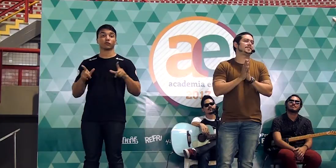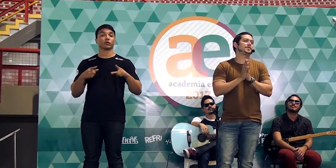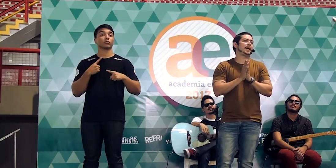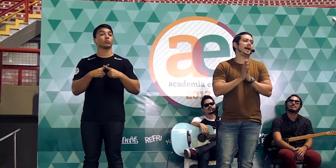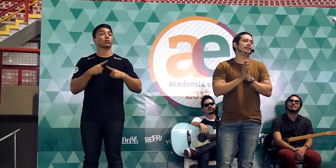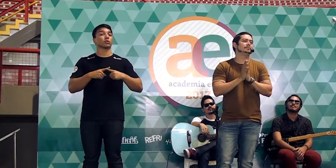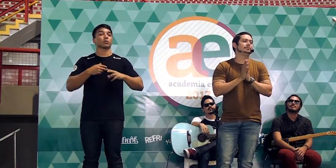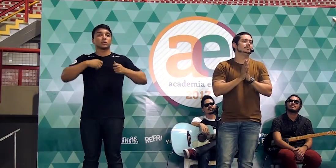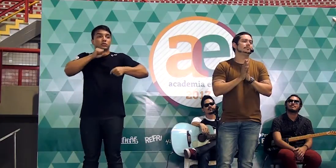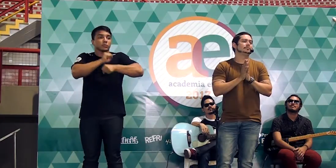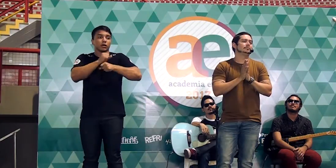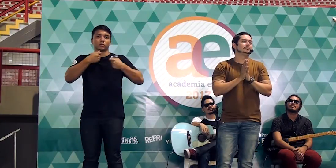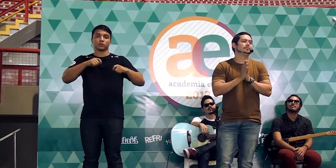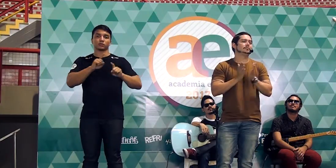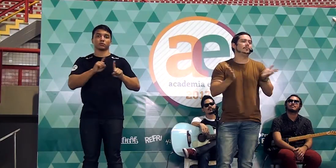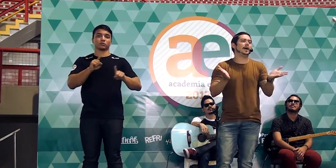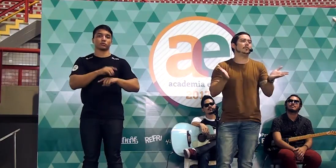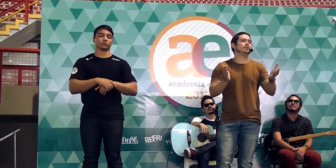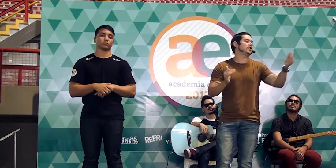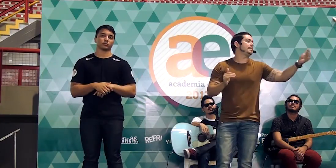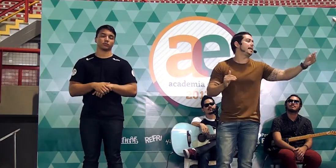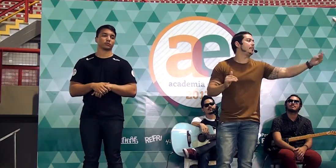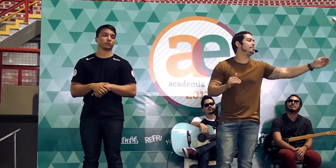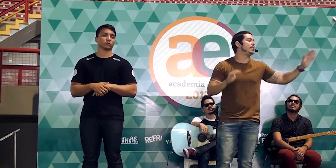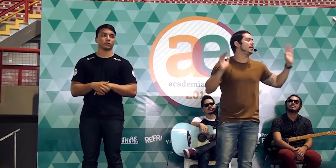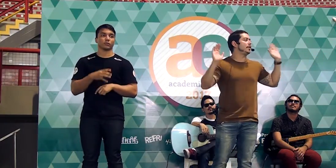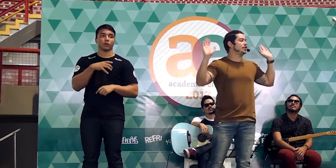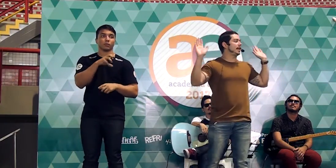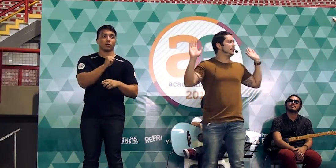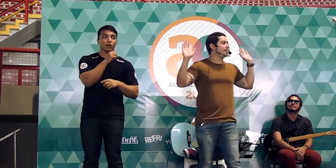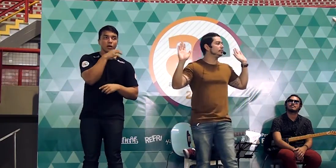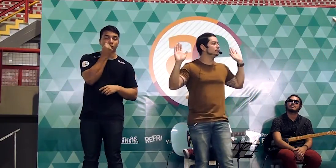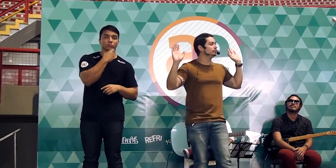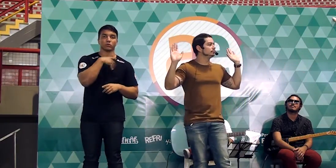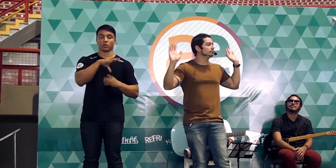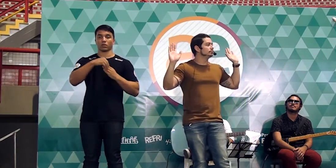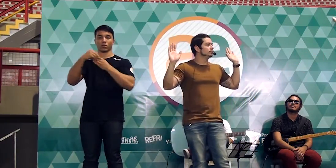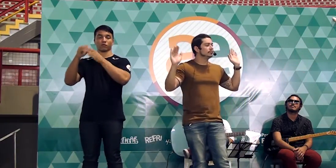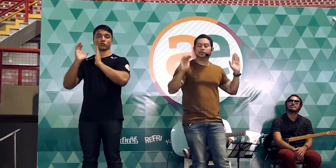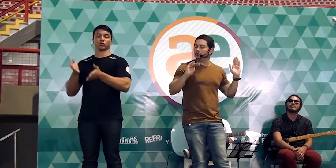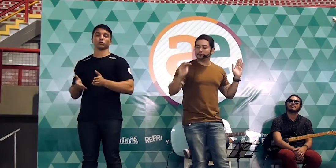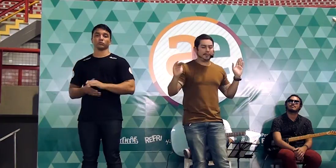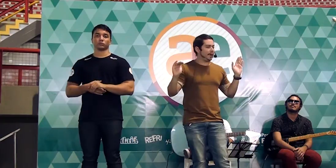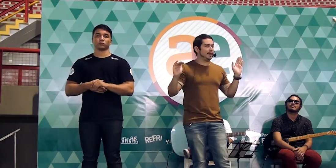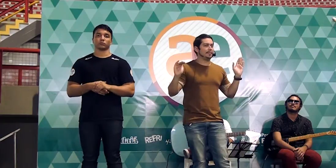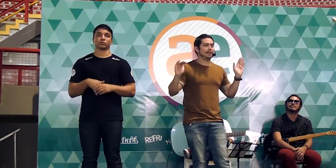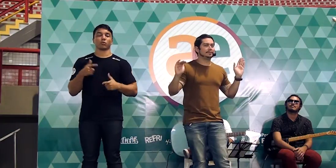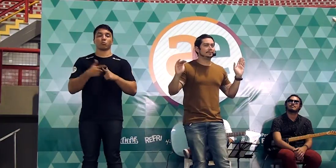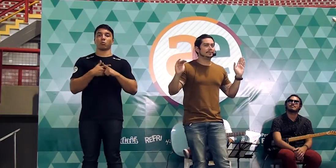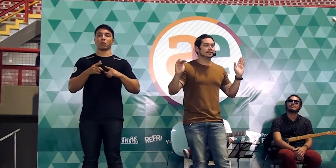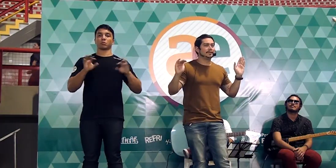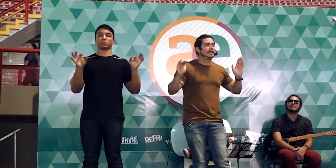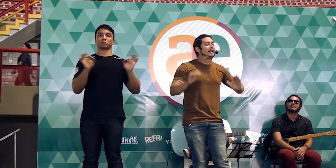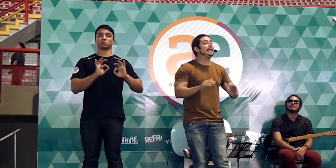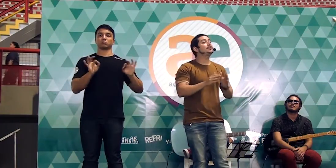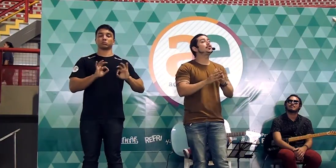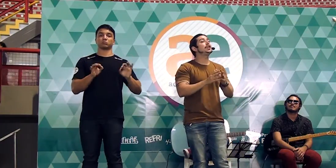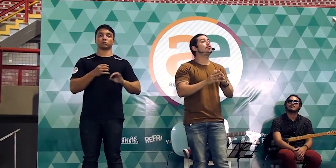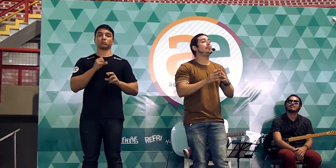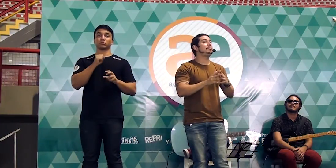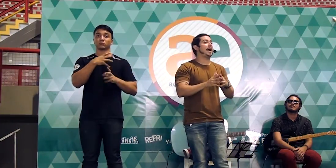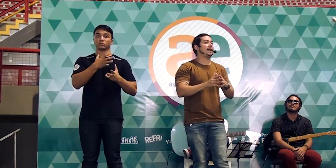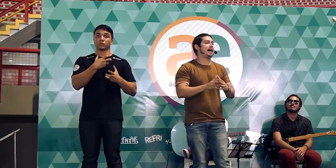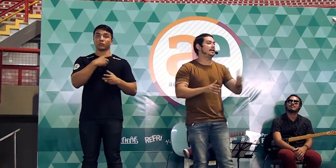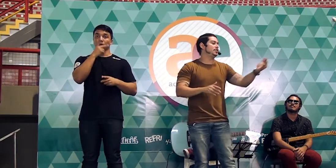diferença? Precisa esperar? Não. Você pega o pão agora e já leva o pão. Não tem problema. Quem